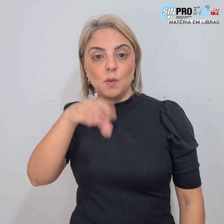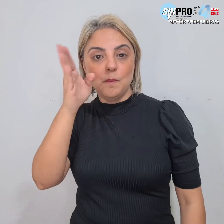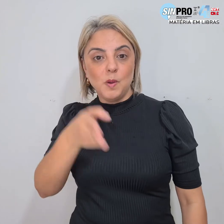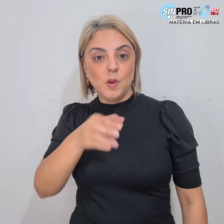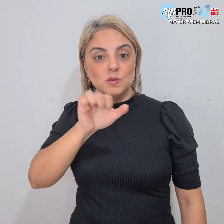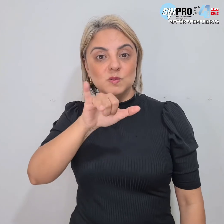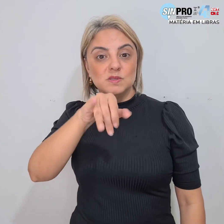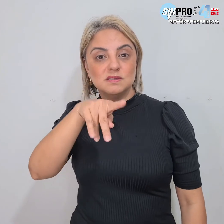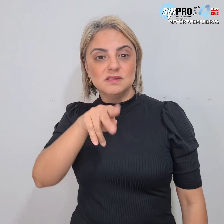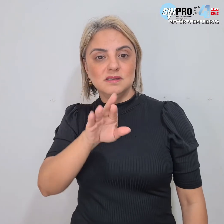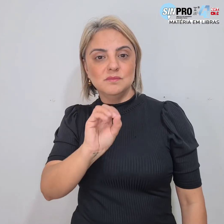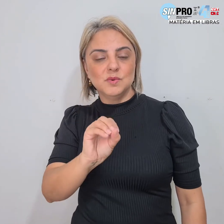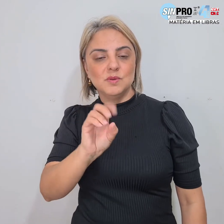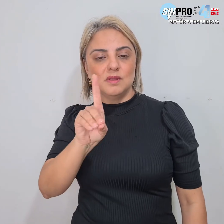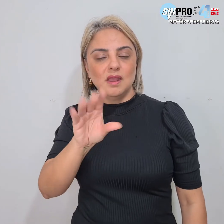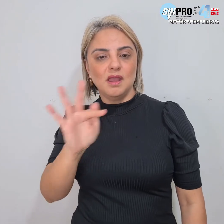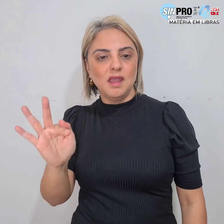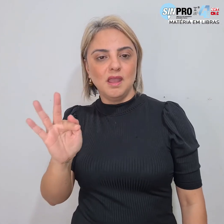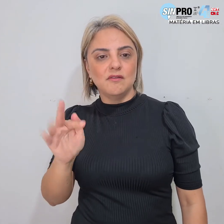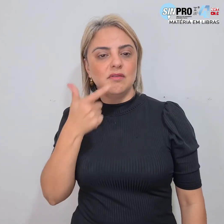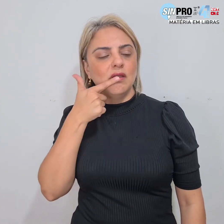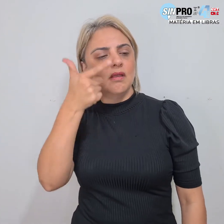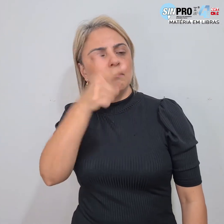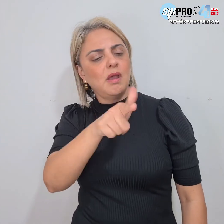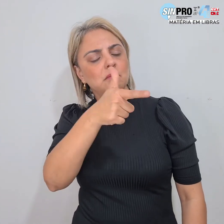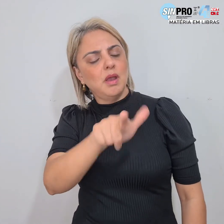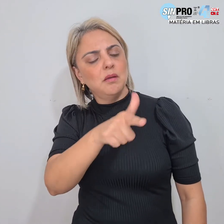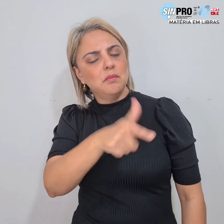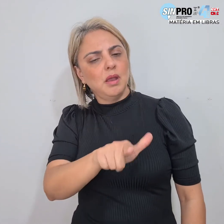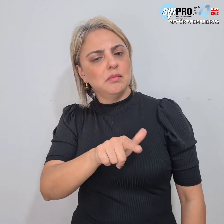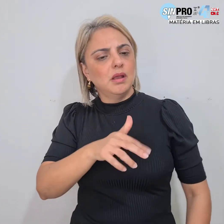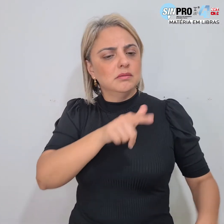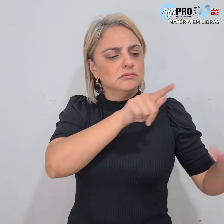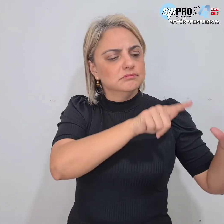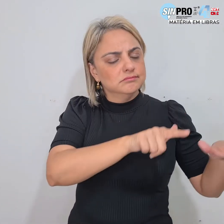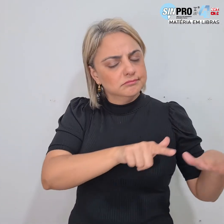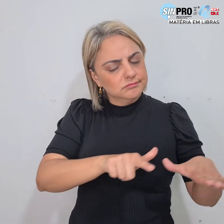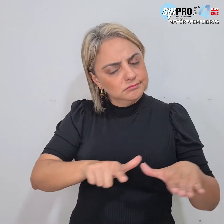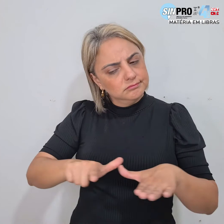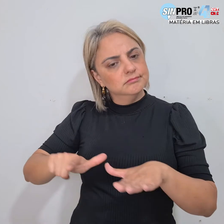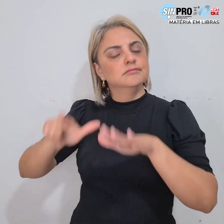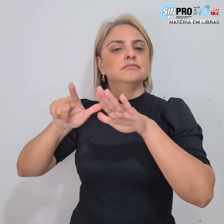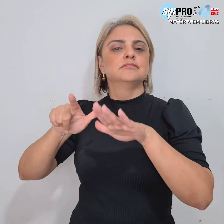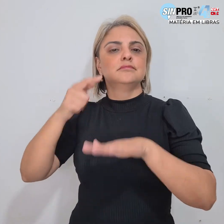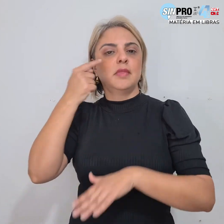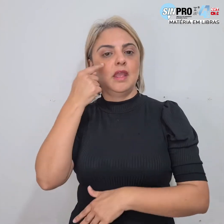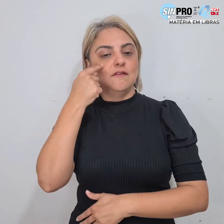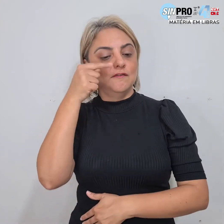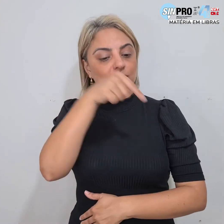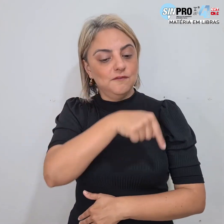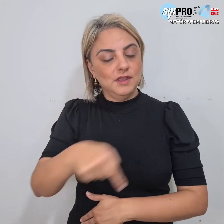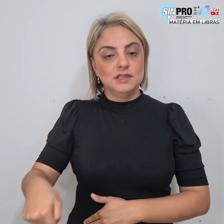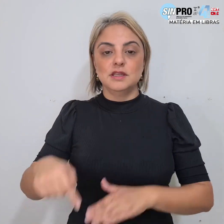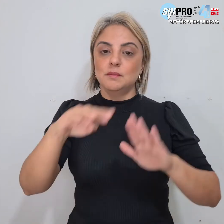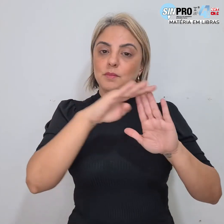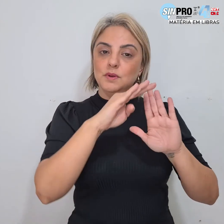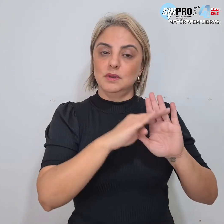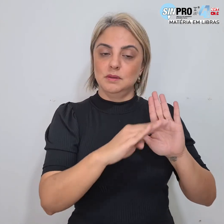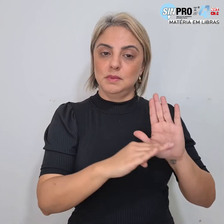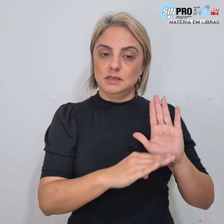barra CIMPRO DF. As reprises são exibidas no decorrer da semana. Confira aqui a programação.